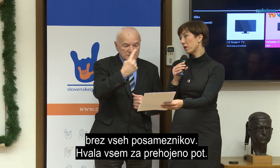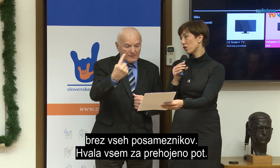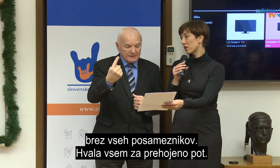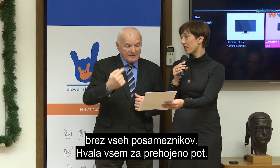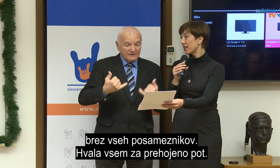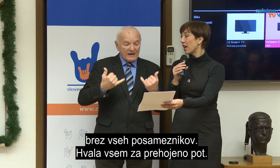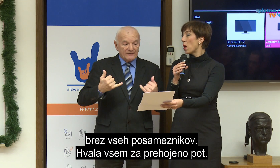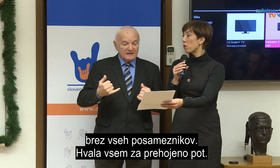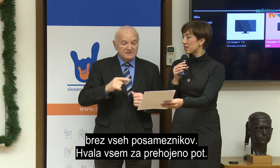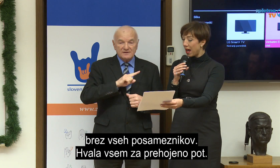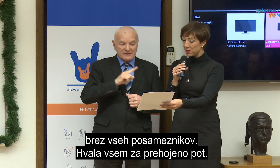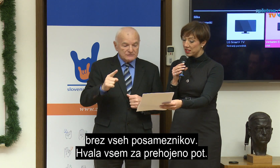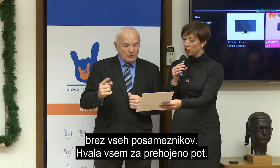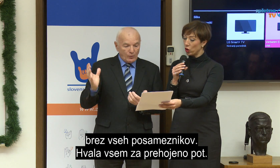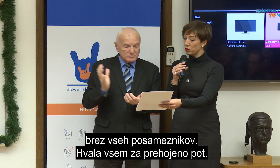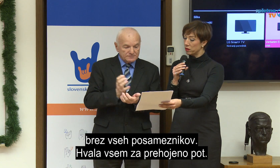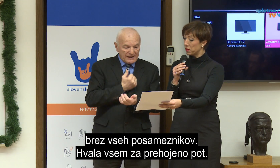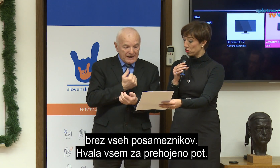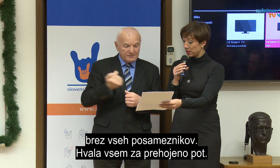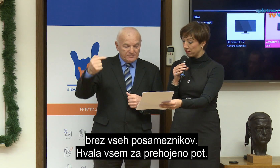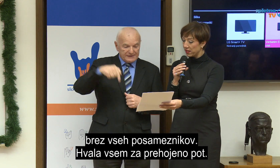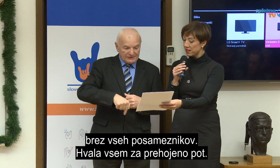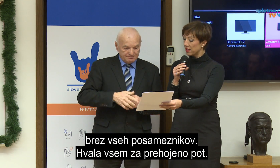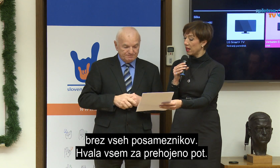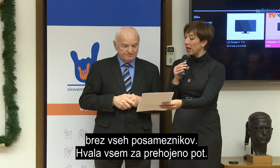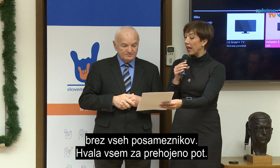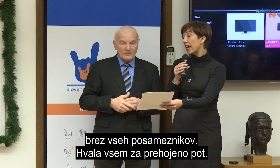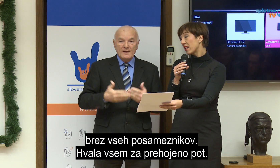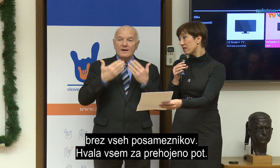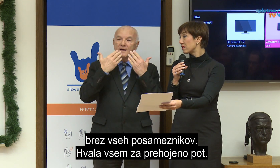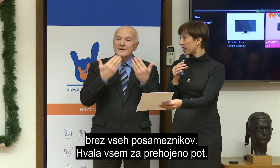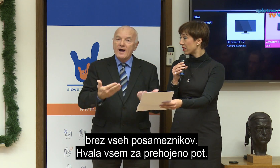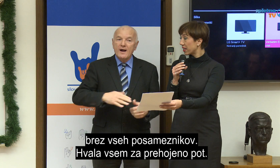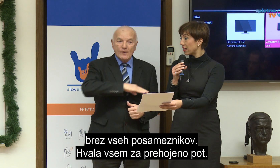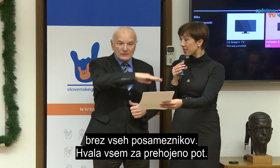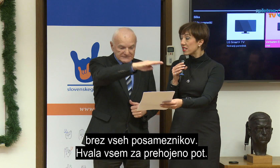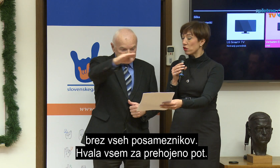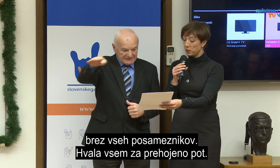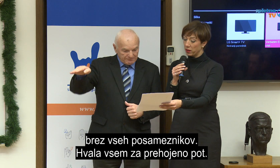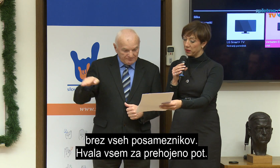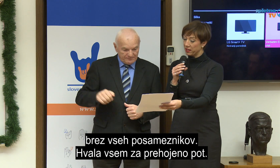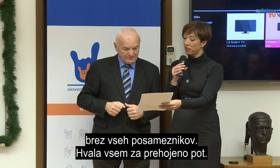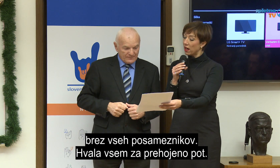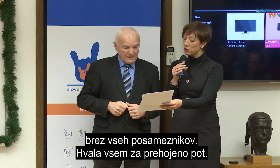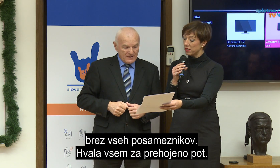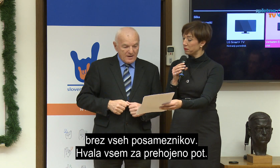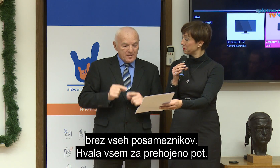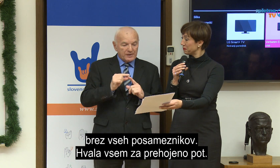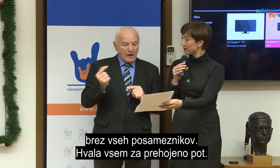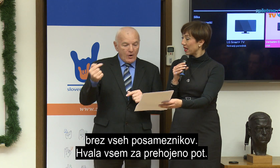brez vseh posameznikov, vseh vrst in danes niso vsi prikriti. Hvala vsem